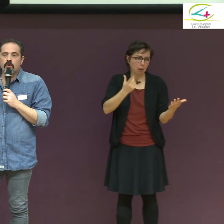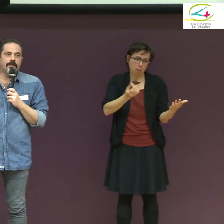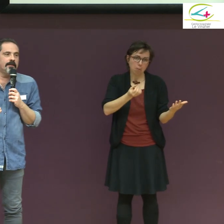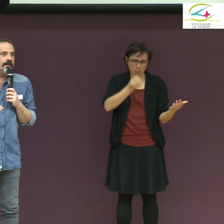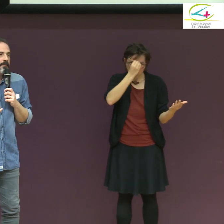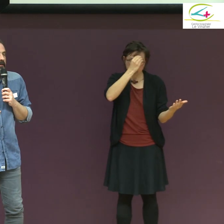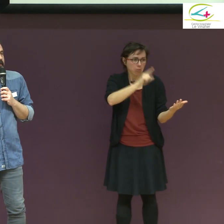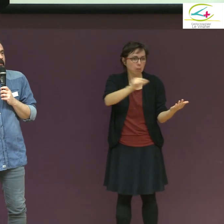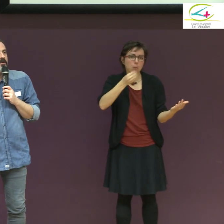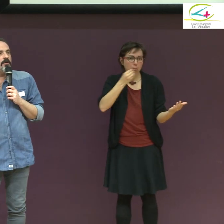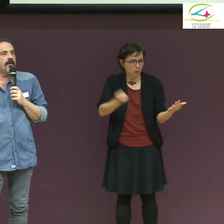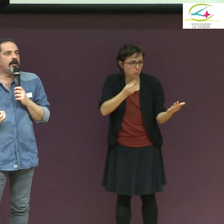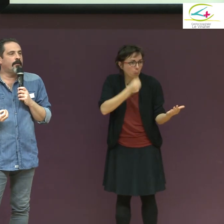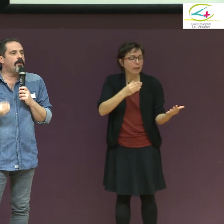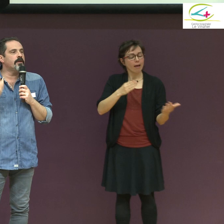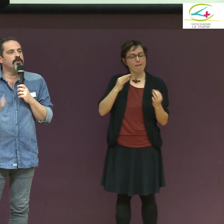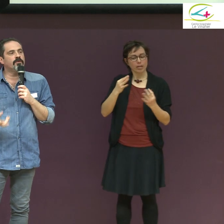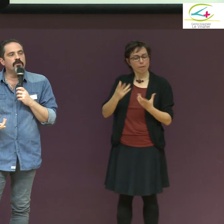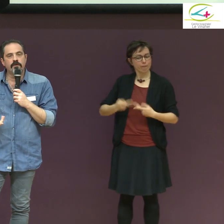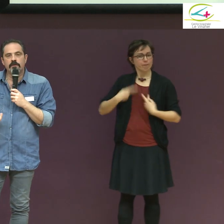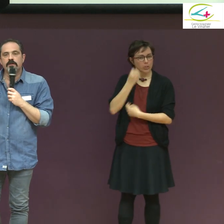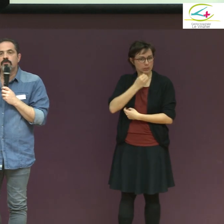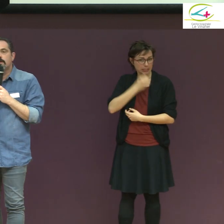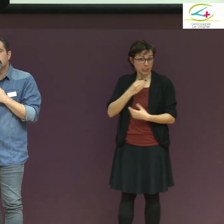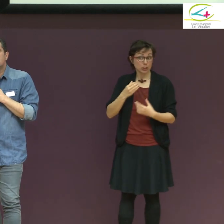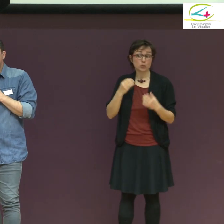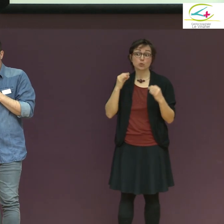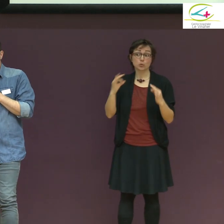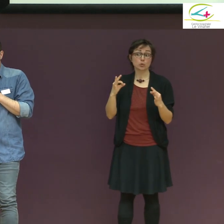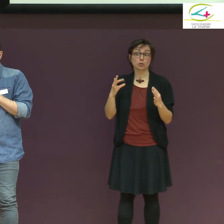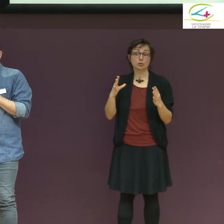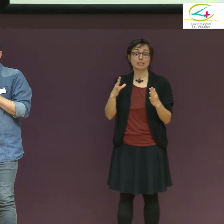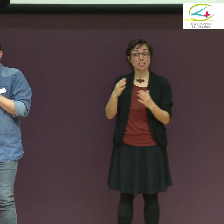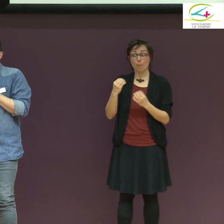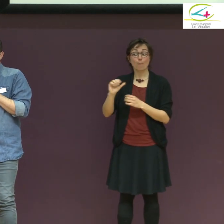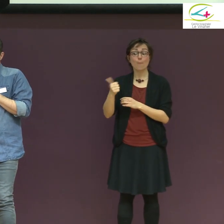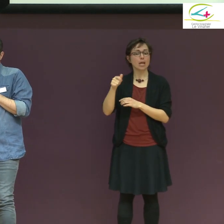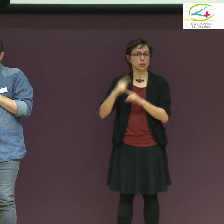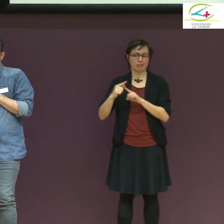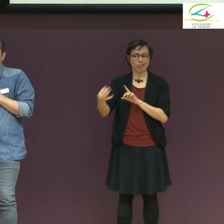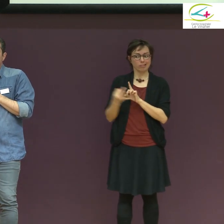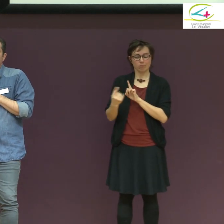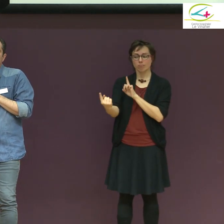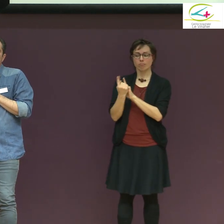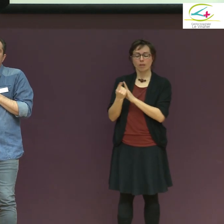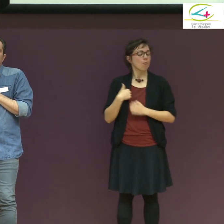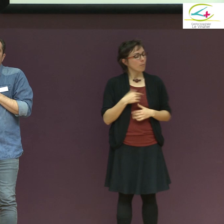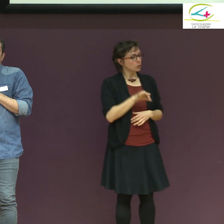mais au quotidien, c'est vraiment la première chose que nous envoient les sujets en face. C'est que c'est mon choix.